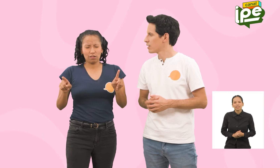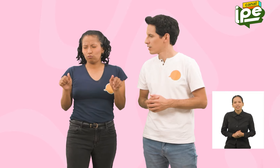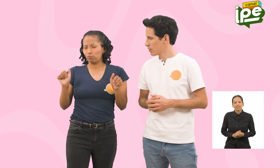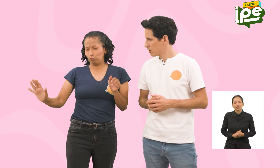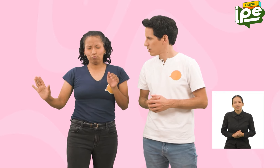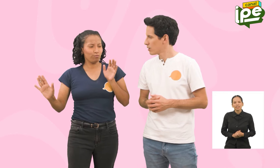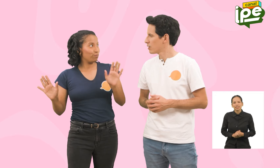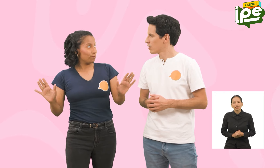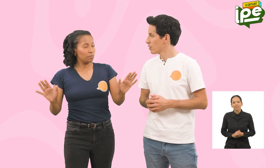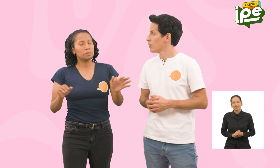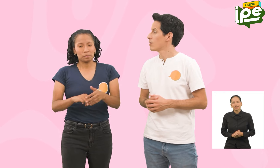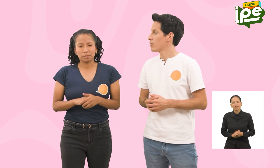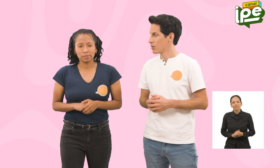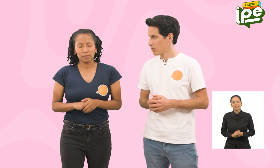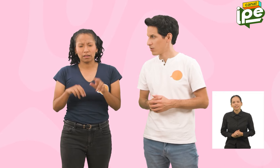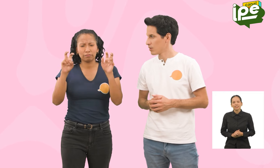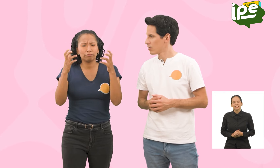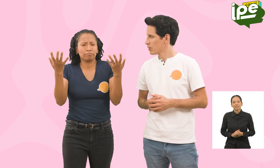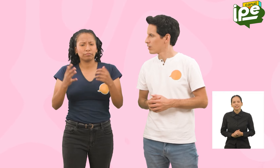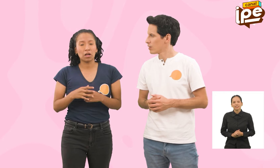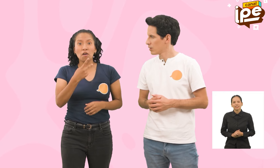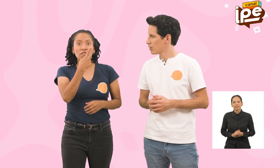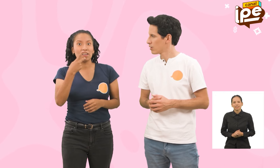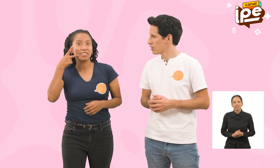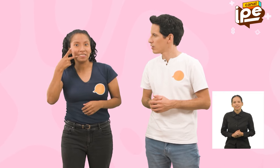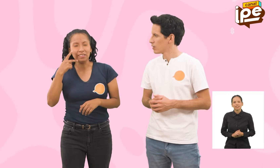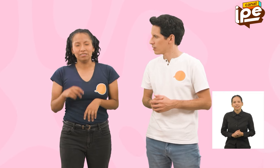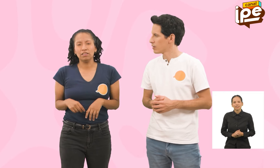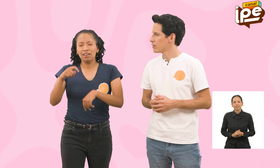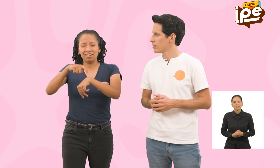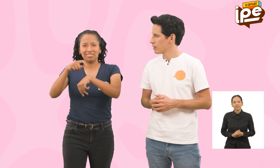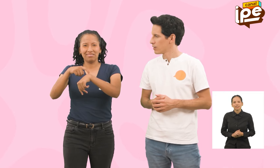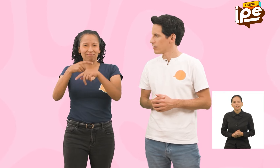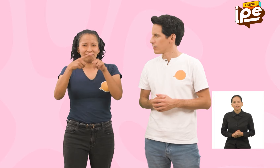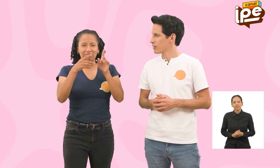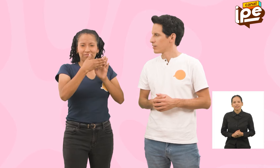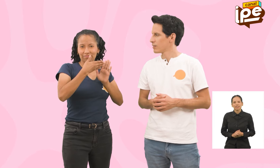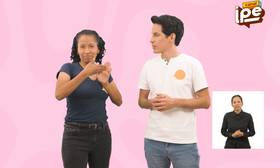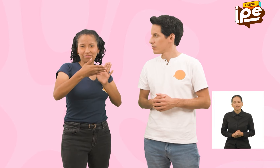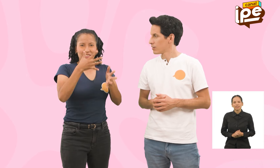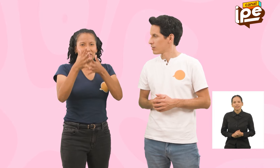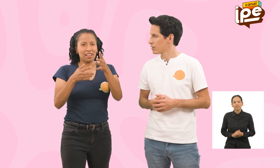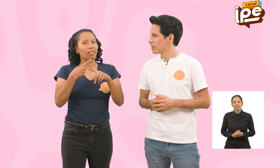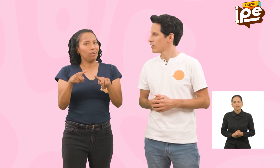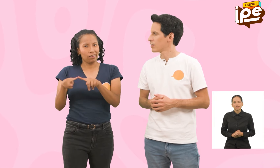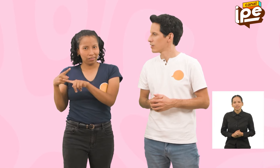ambas lenguas el uso de los verbos y la manera de marcar los tiempos en los verbos son